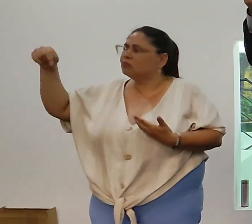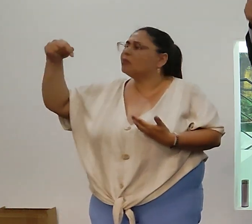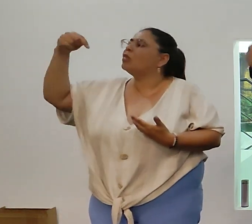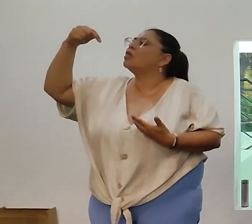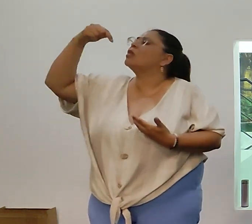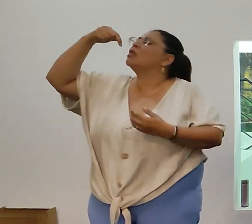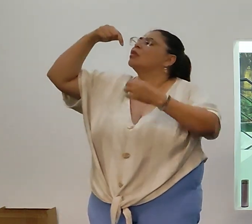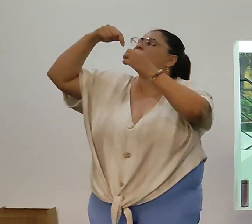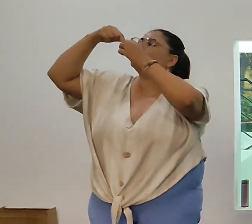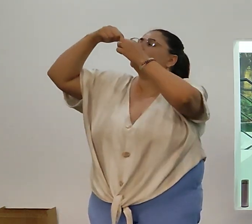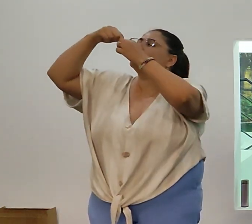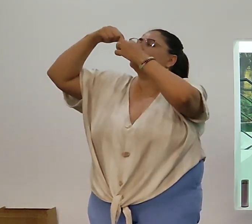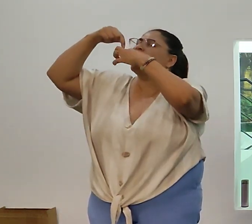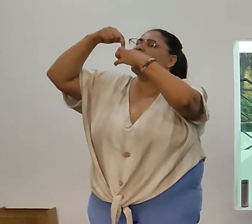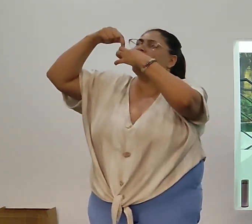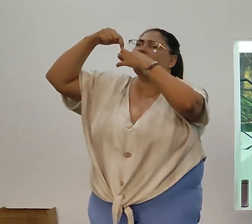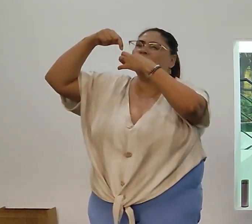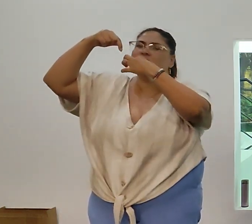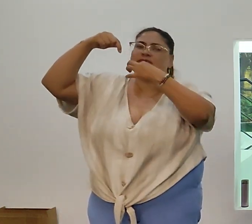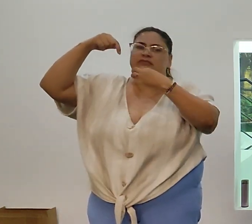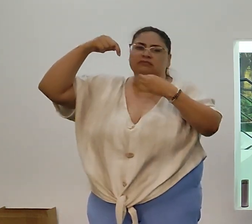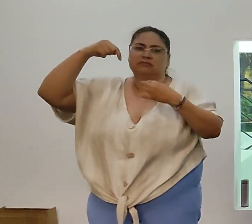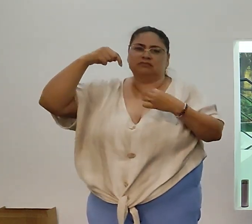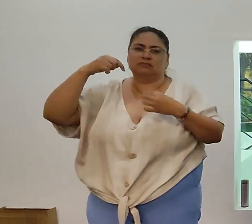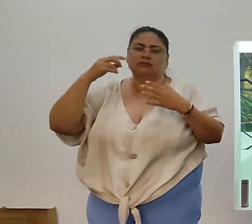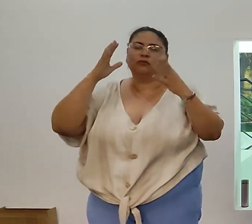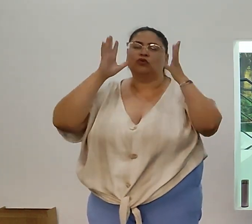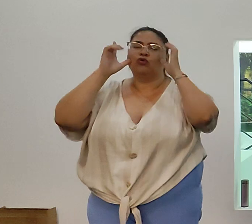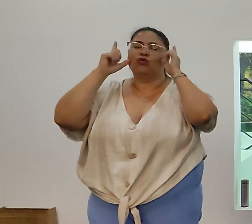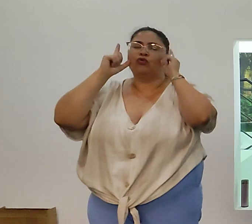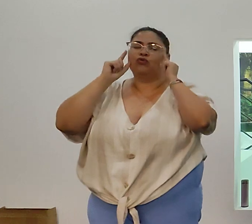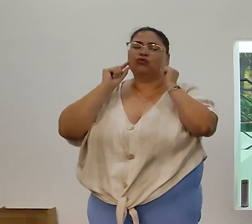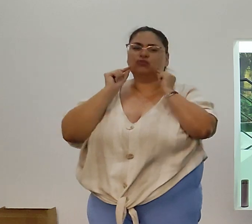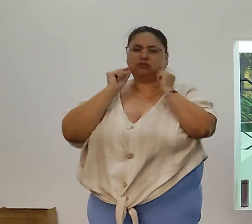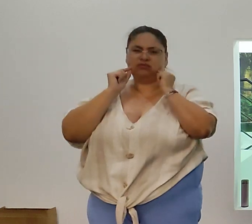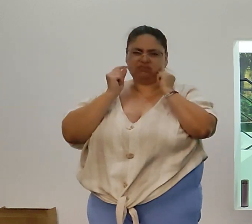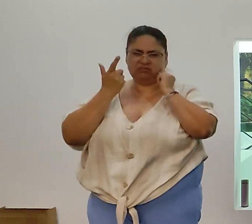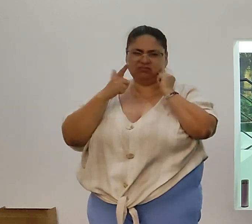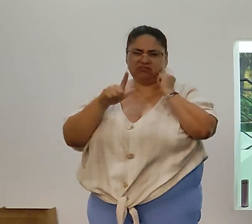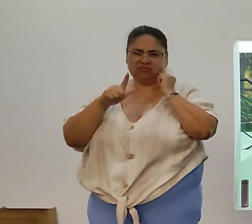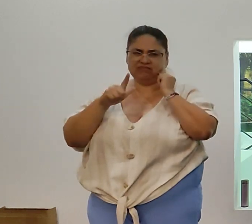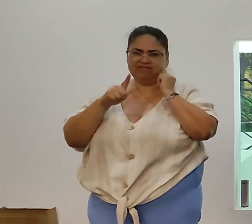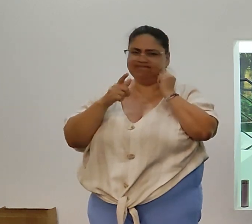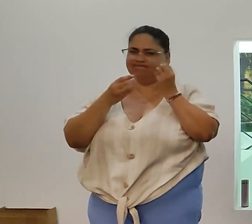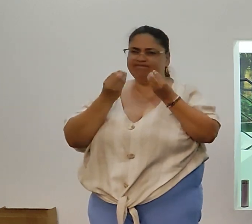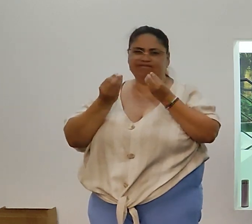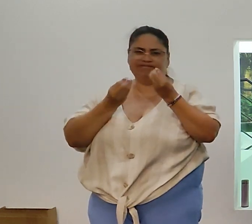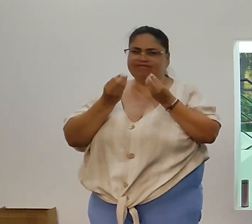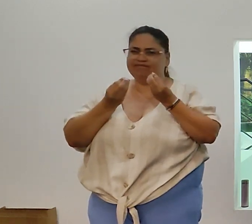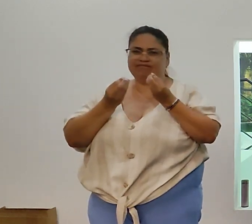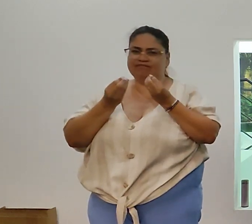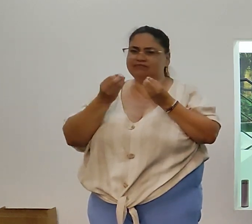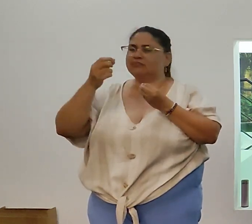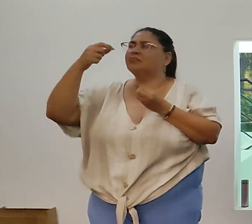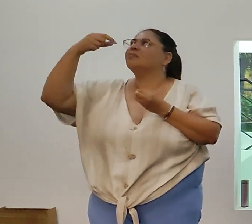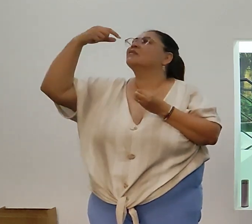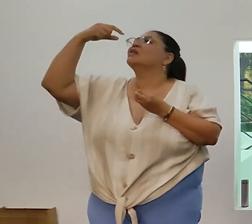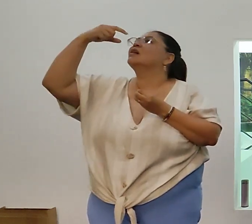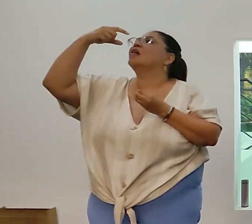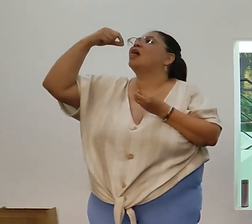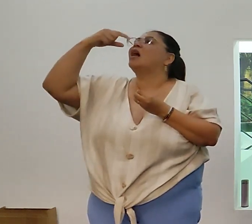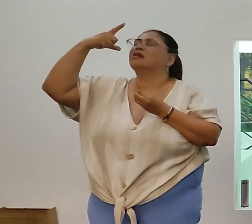do dedo seria capaz de refrescar aquele cidadão? Isso nos mostra que nenhuma gota